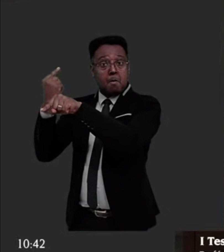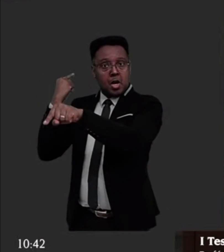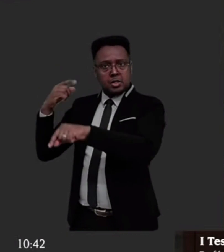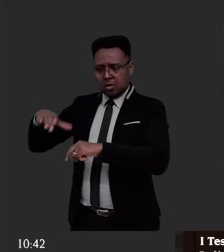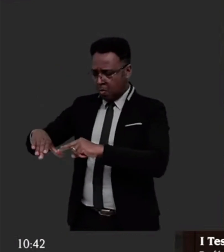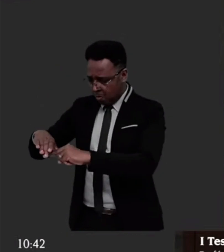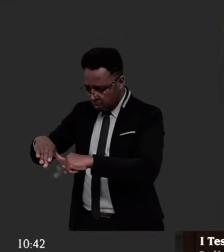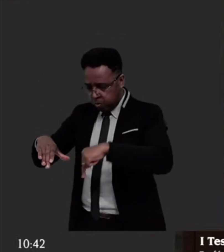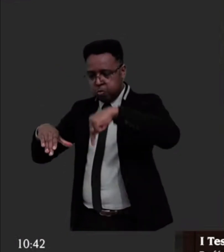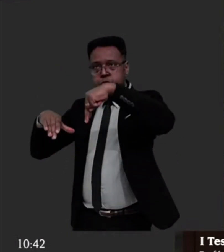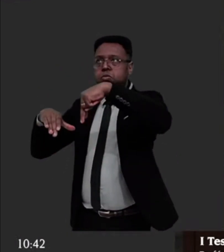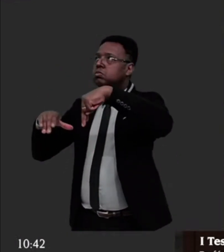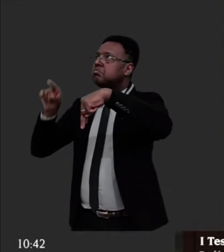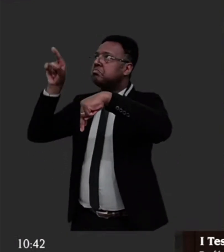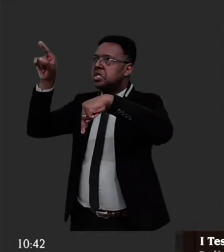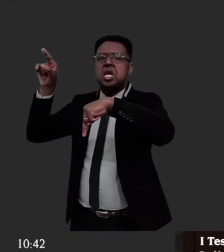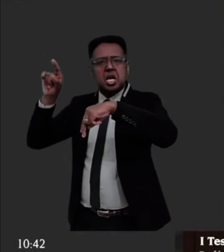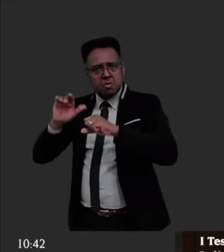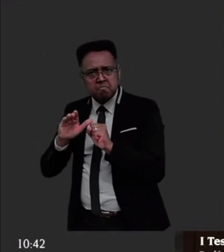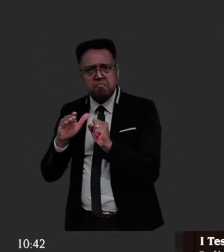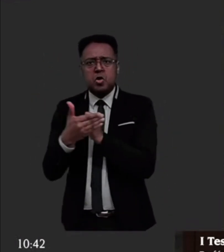ira futura.